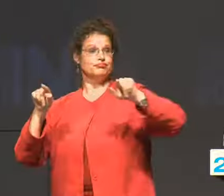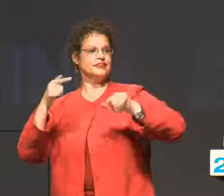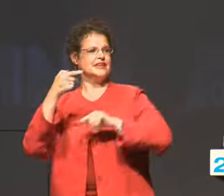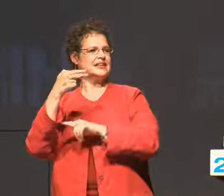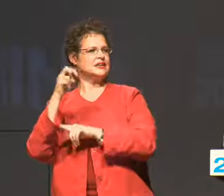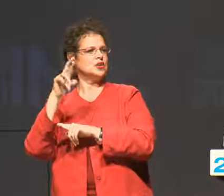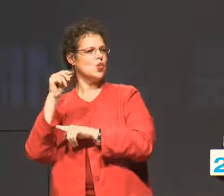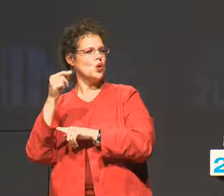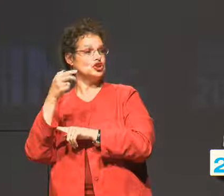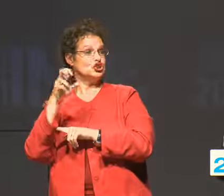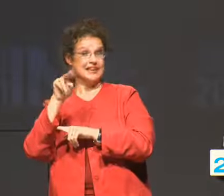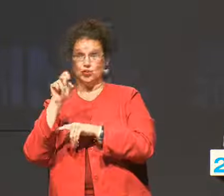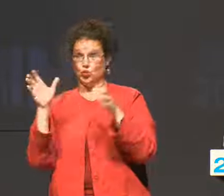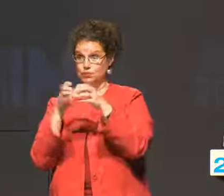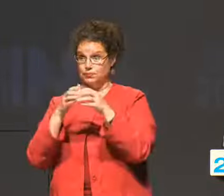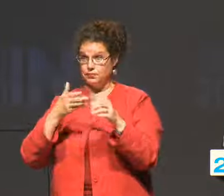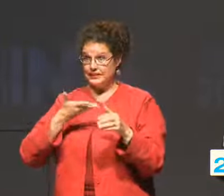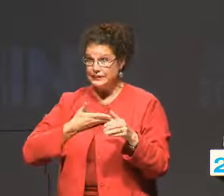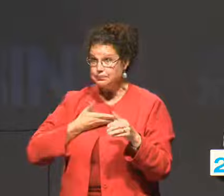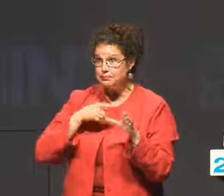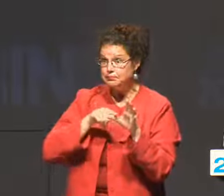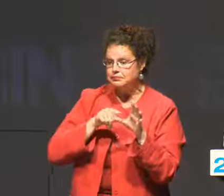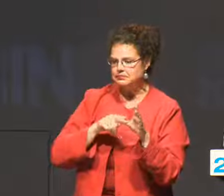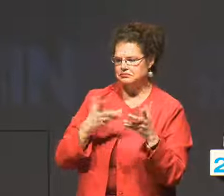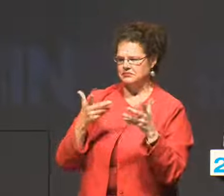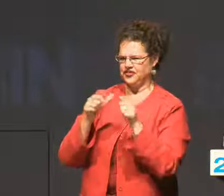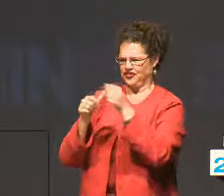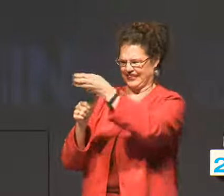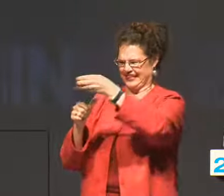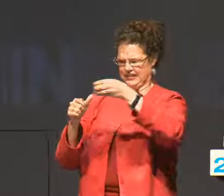Es gibt homogene Gruppen auch, es gibt